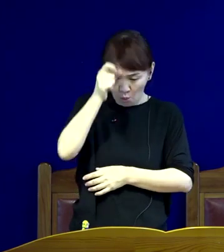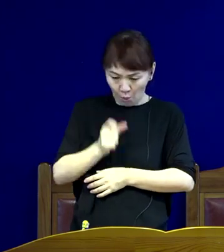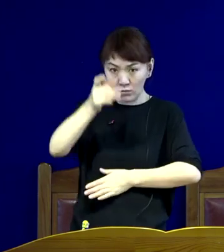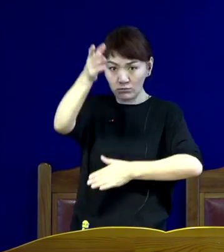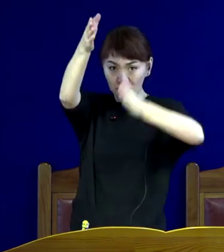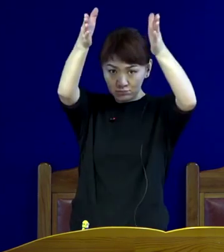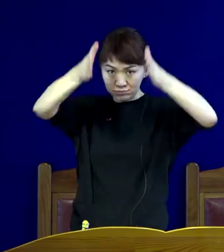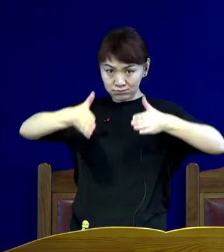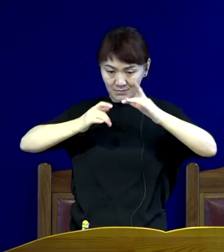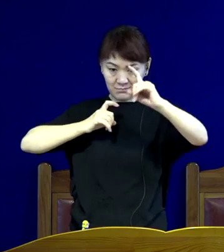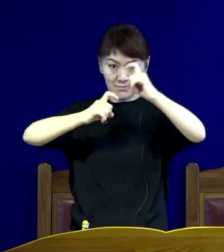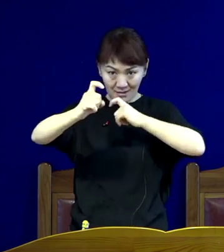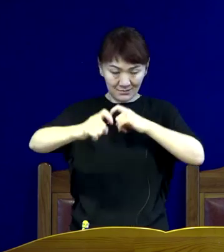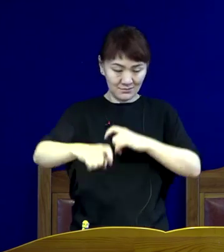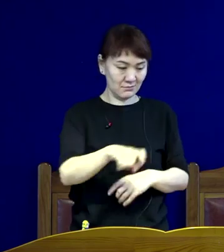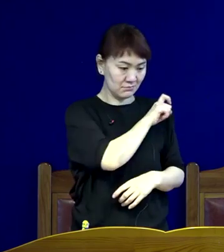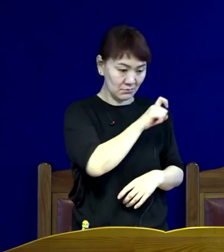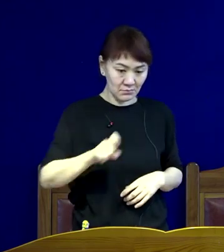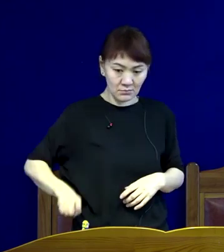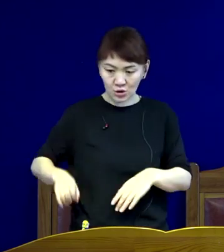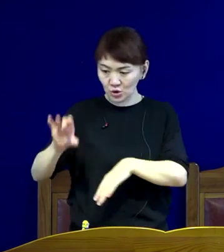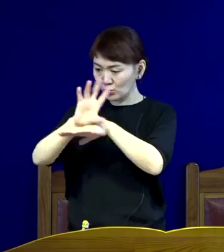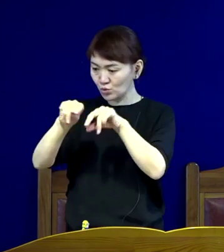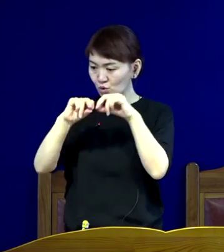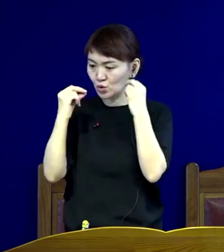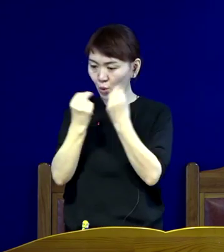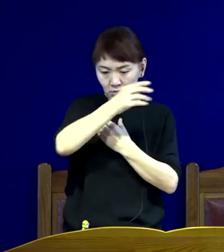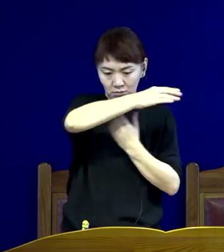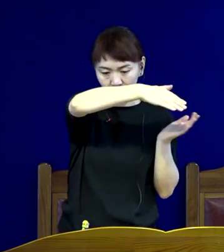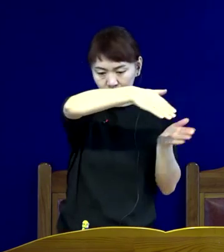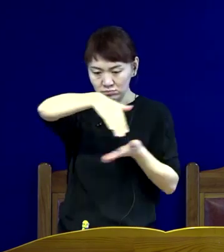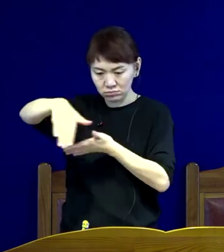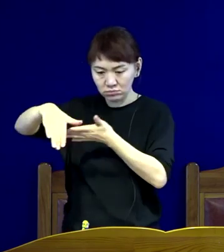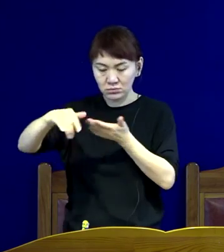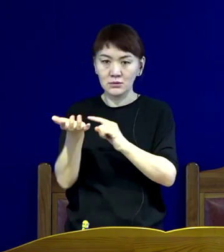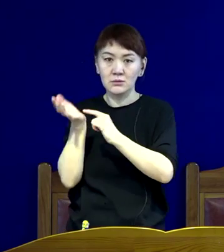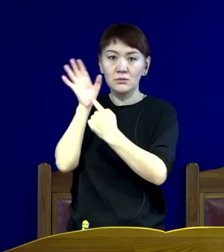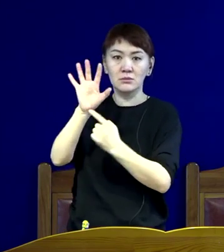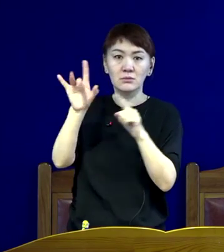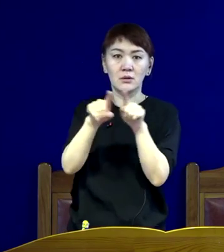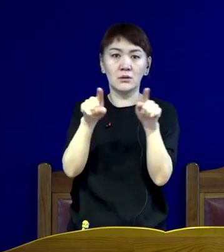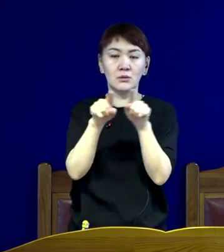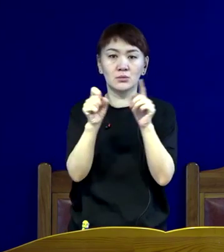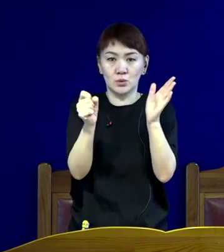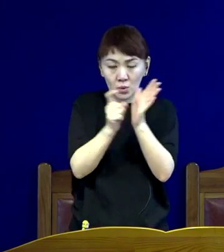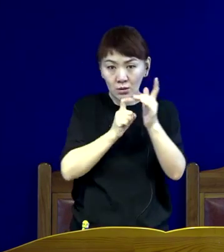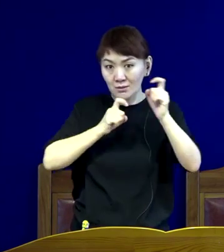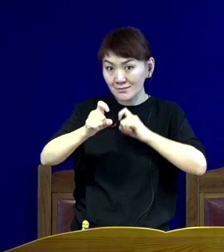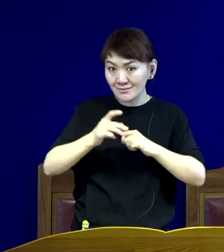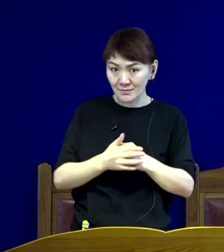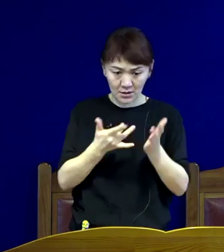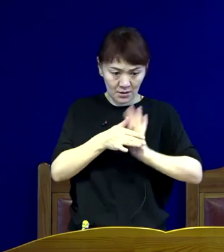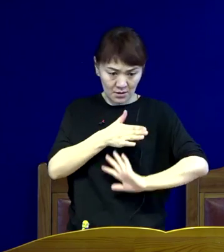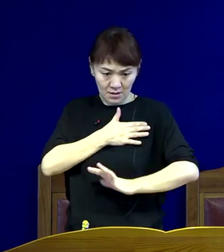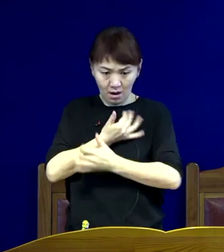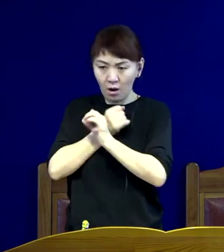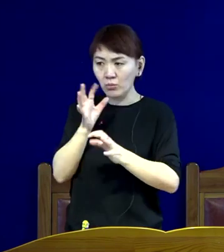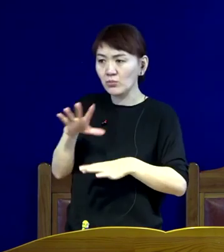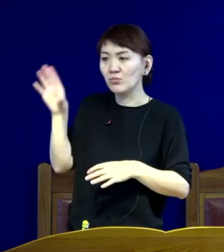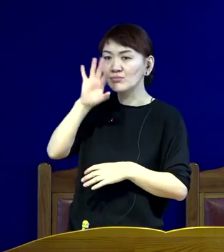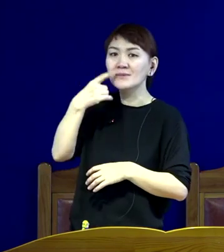Христо чуулганыг илэрхийлж байгаа маш чухал харилцаа юм. Сарамдри ягийн гоцором аврагддаг хүмүүсийн хийж ярьдаг